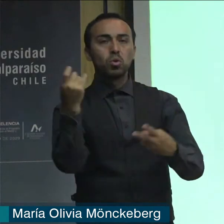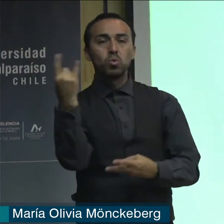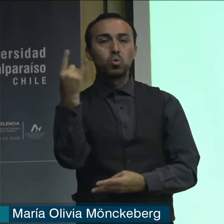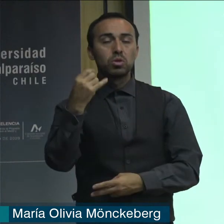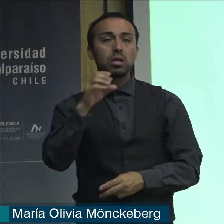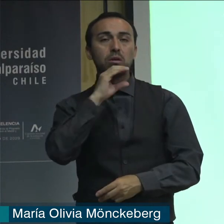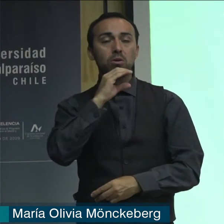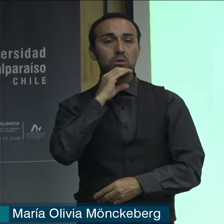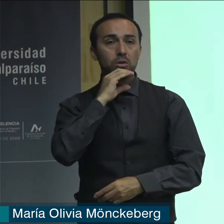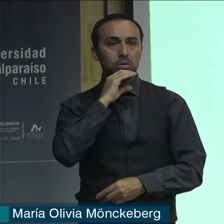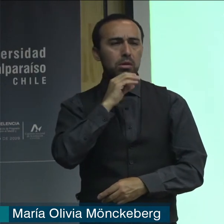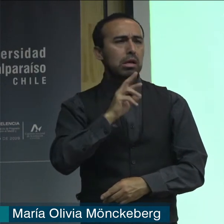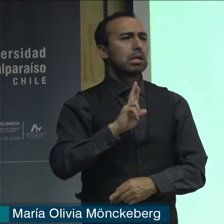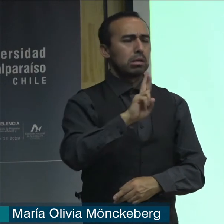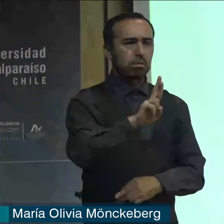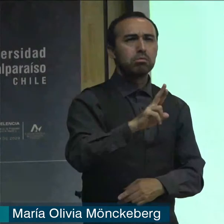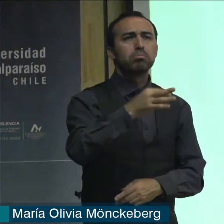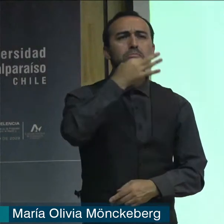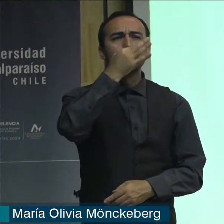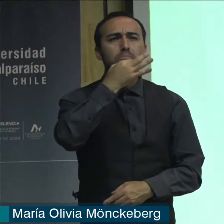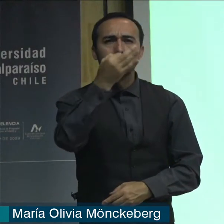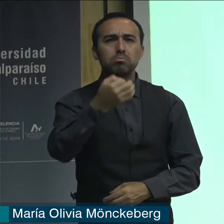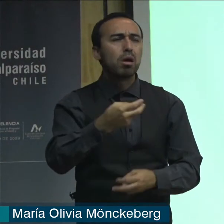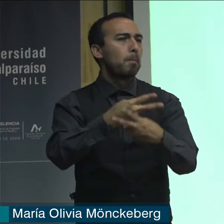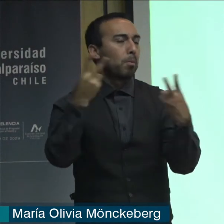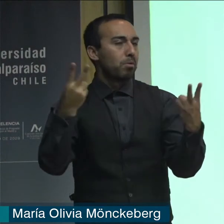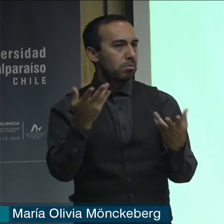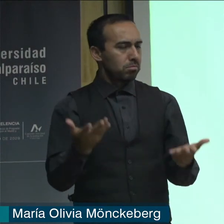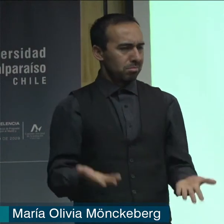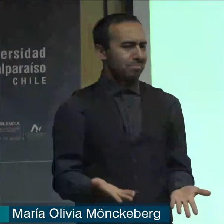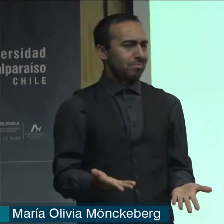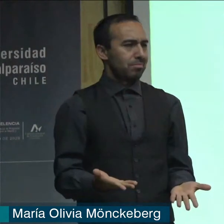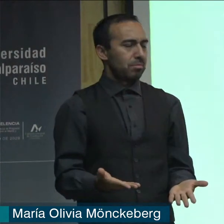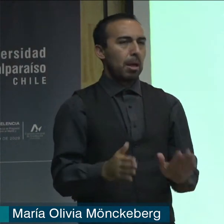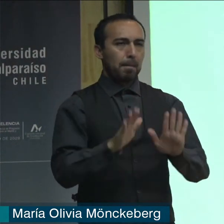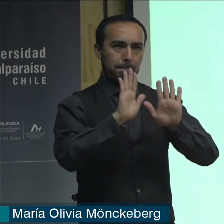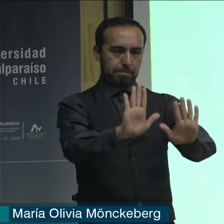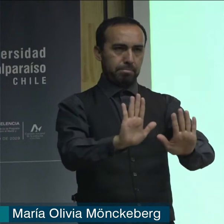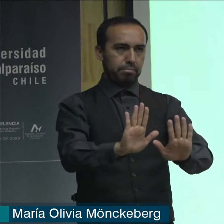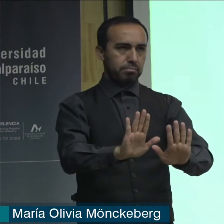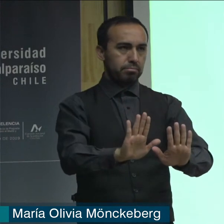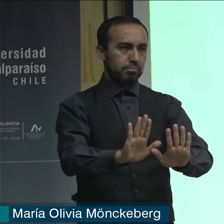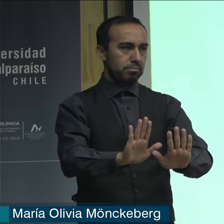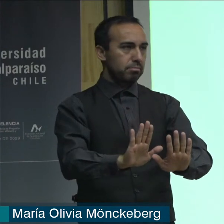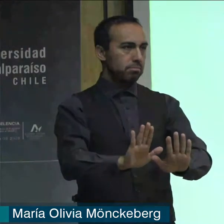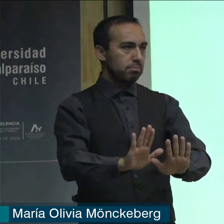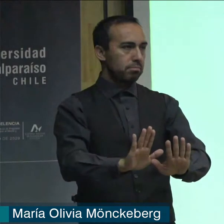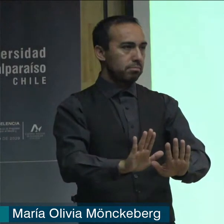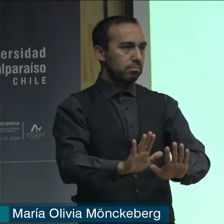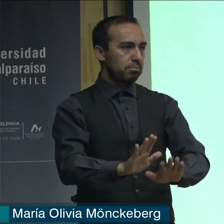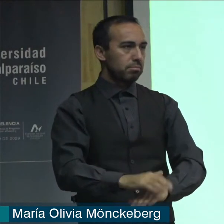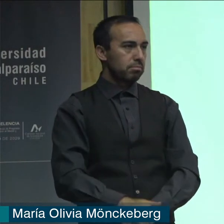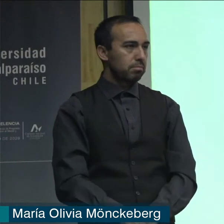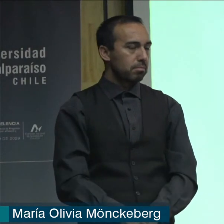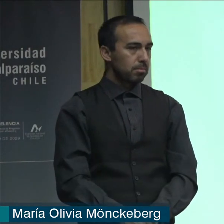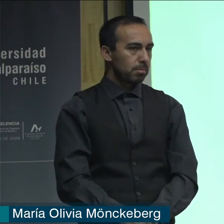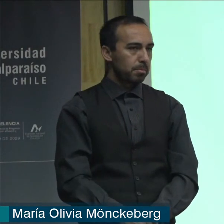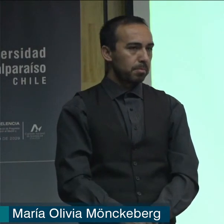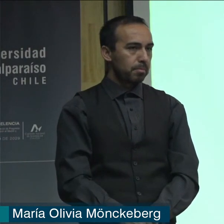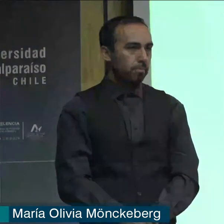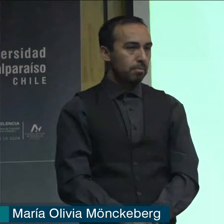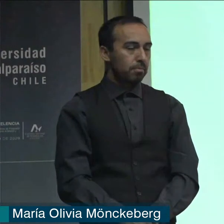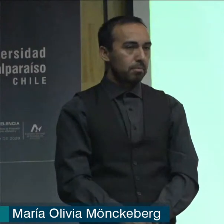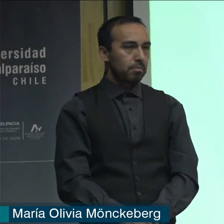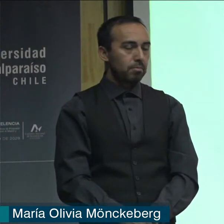Concepción el rector también dice que quiere que es público entonces a ver la